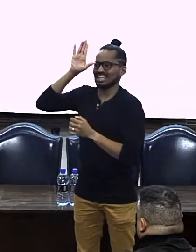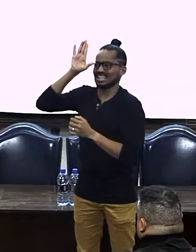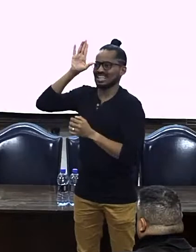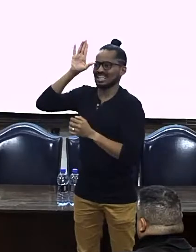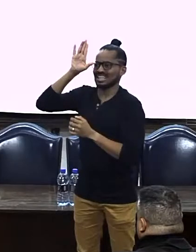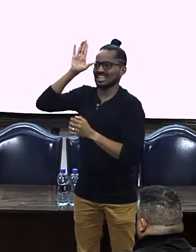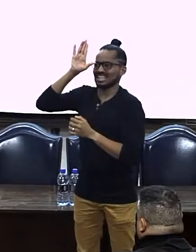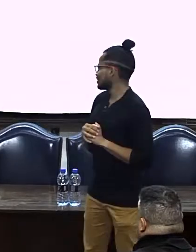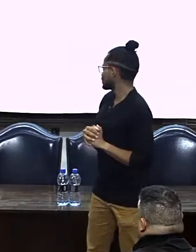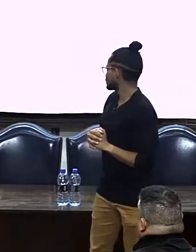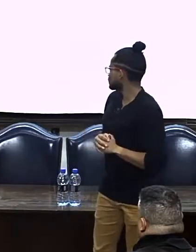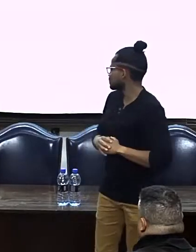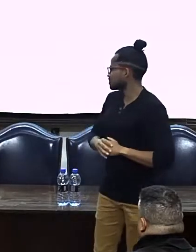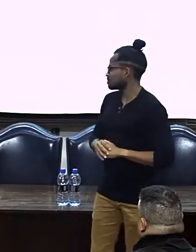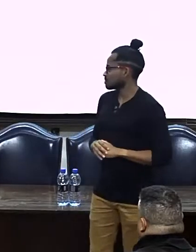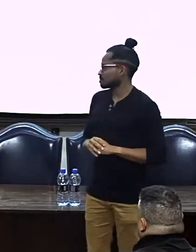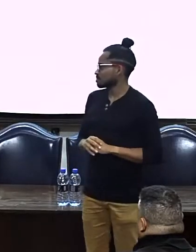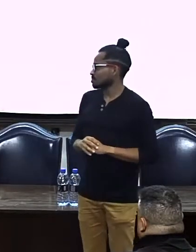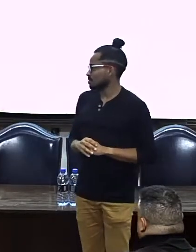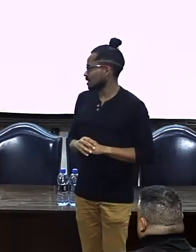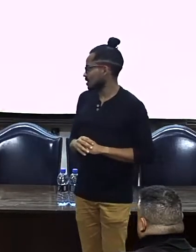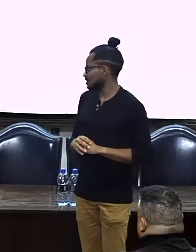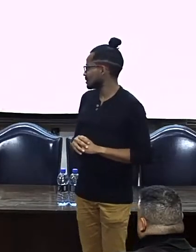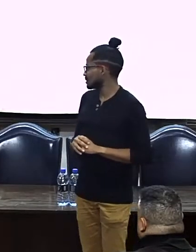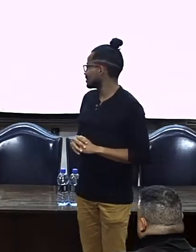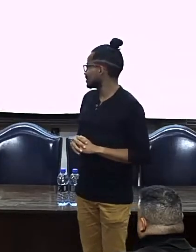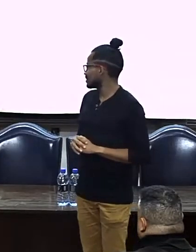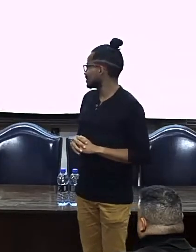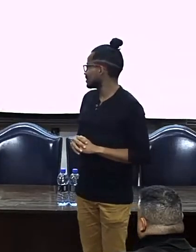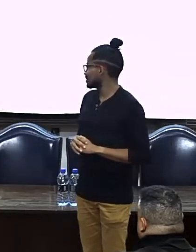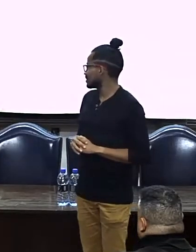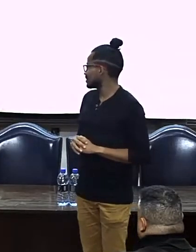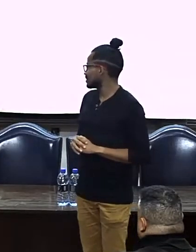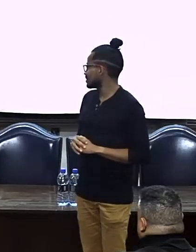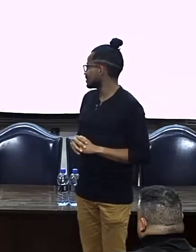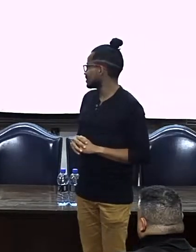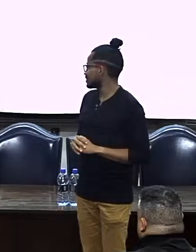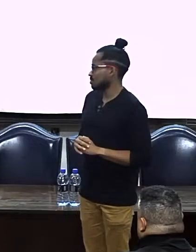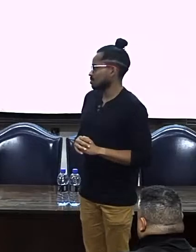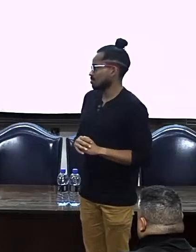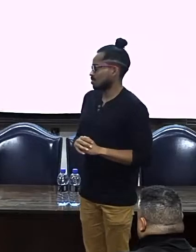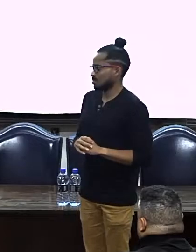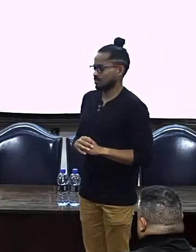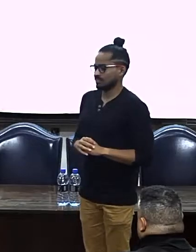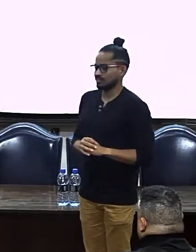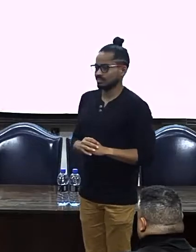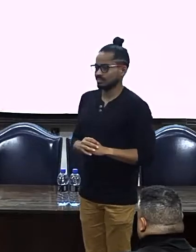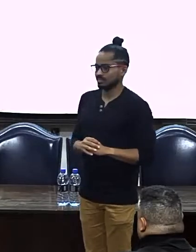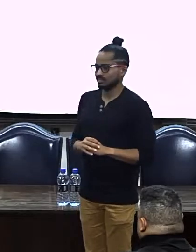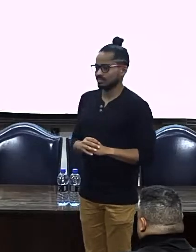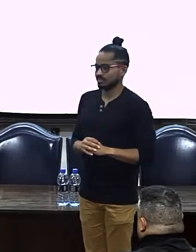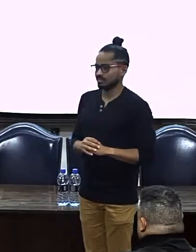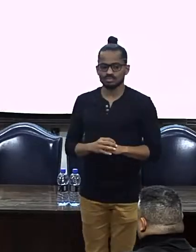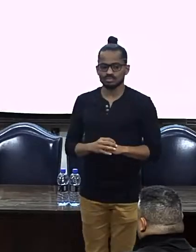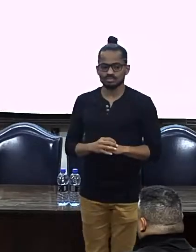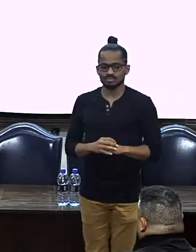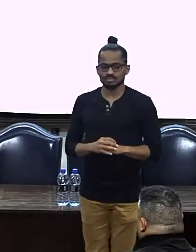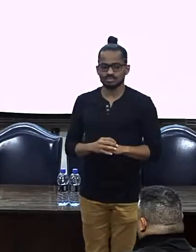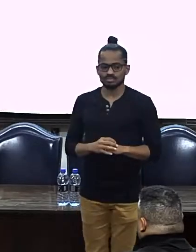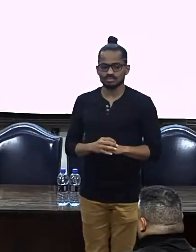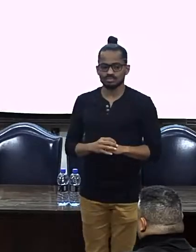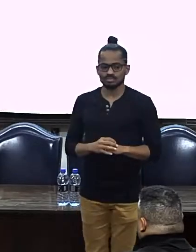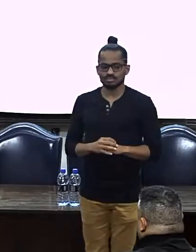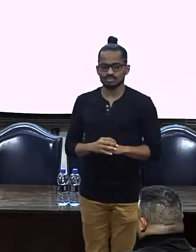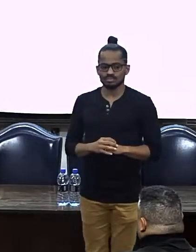A terceira questão, né, que interessa particularmente para a Donna é o fato de que